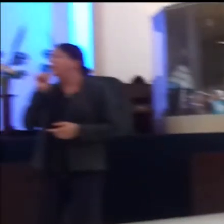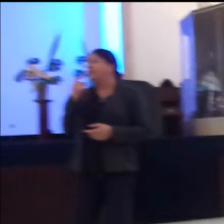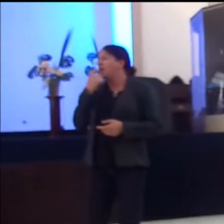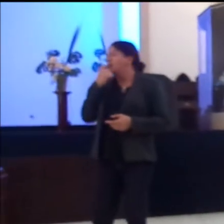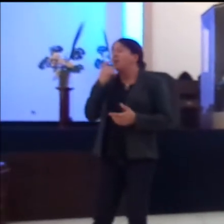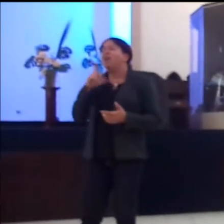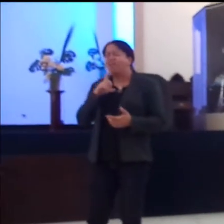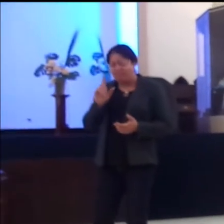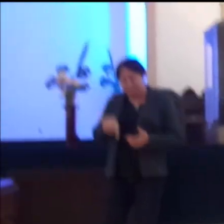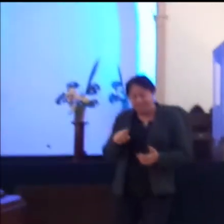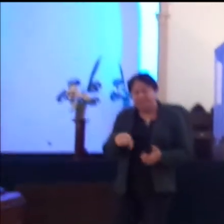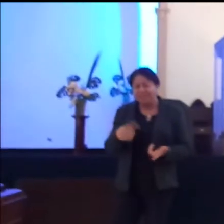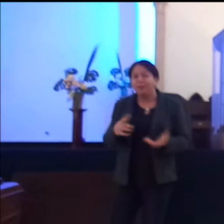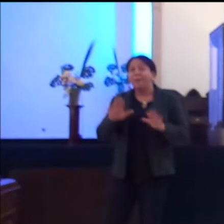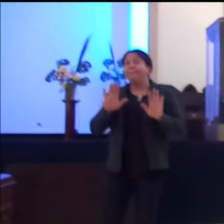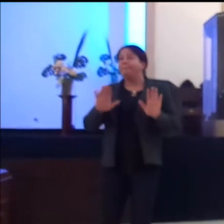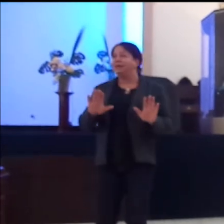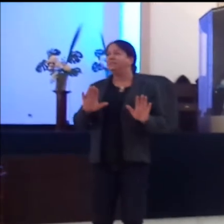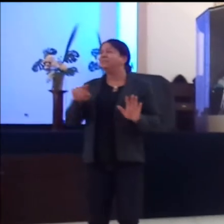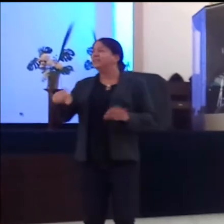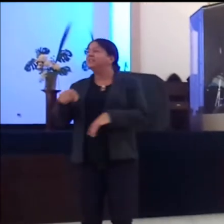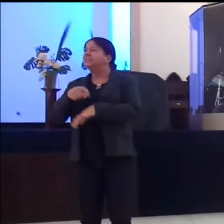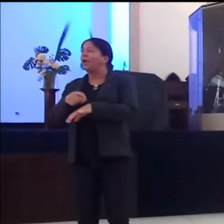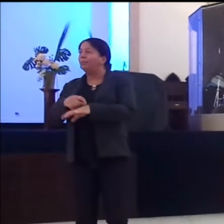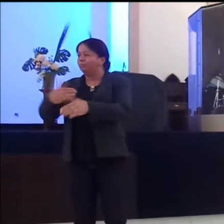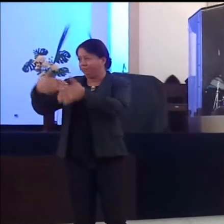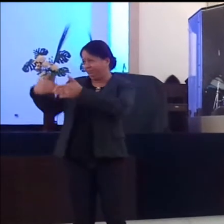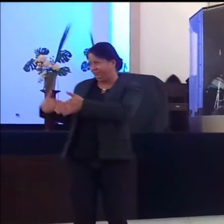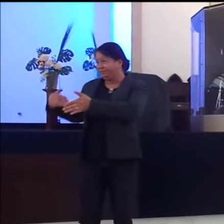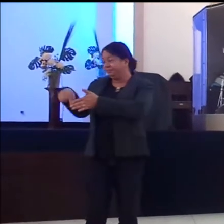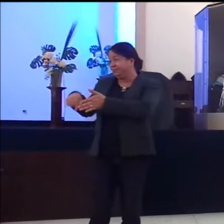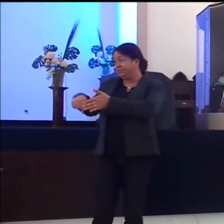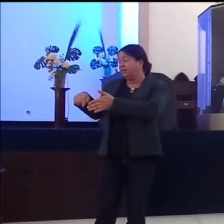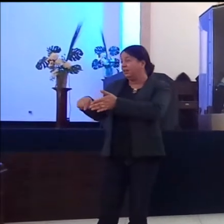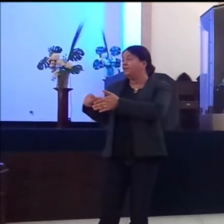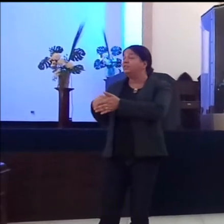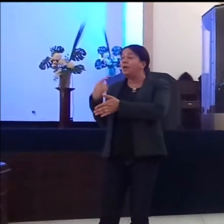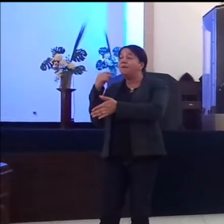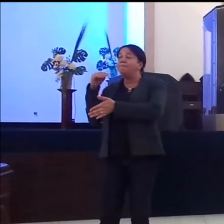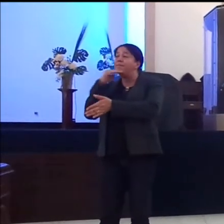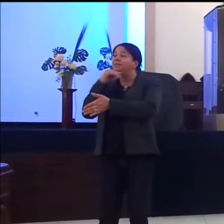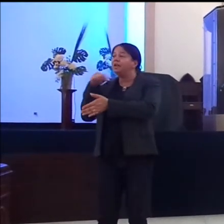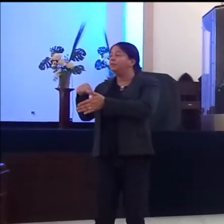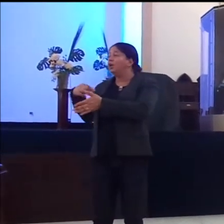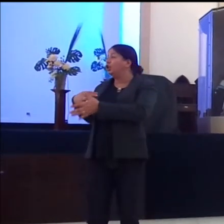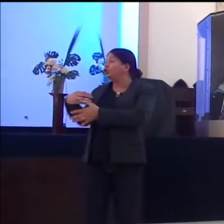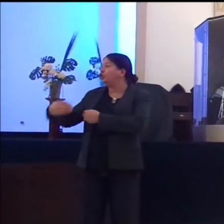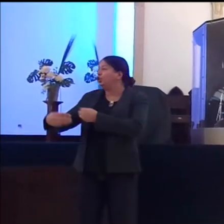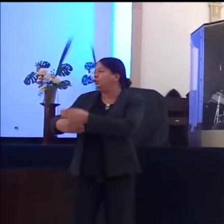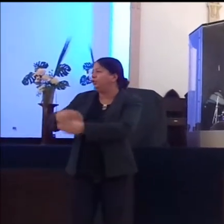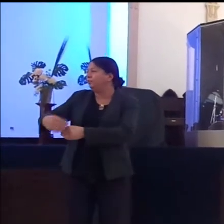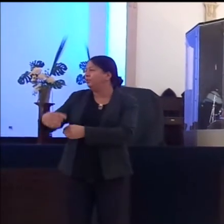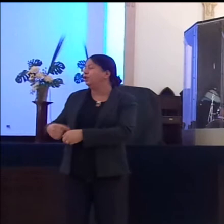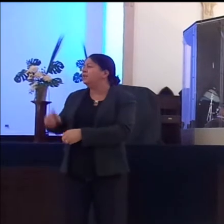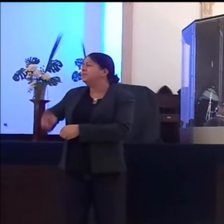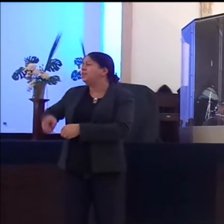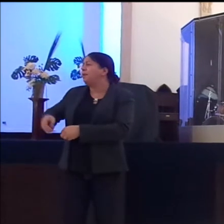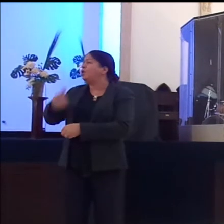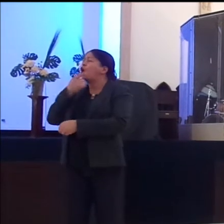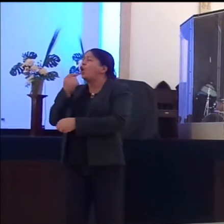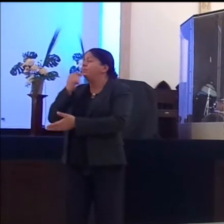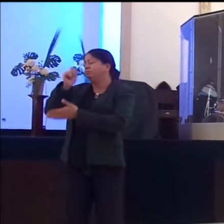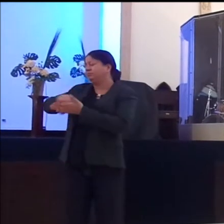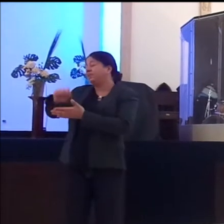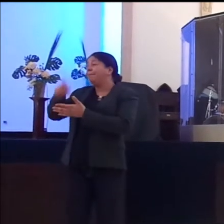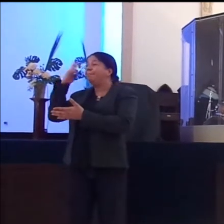Maravilhosa. Mas nesse tempo aqui, o que você tem era uma genealogia escrita por homens